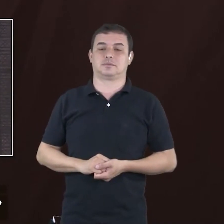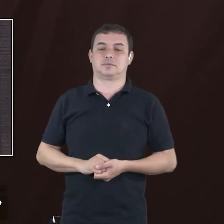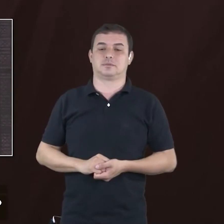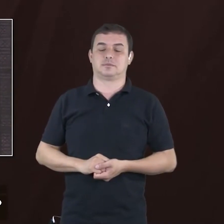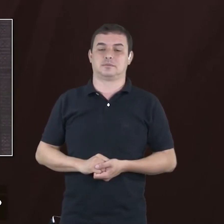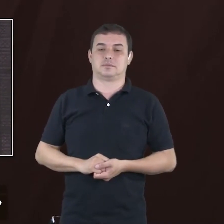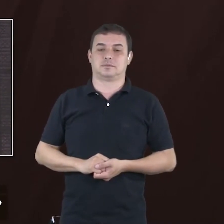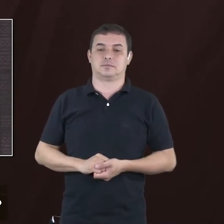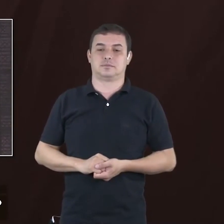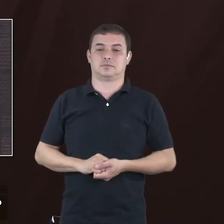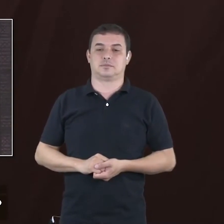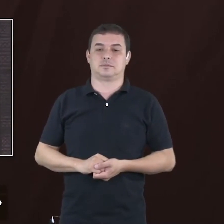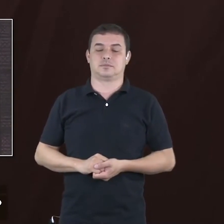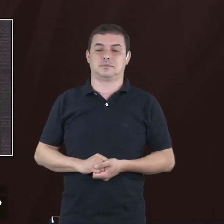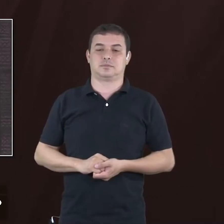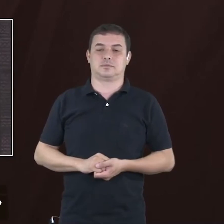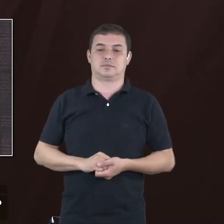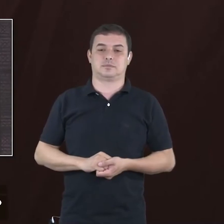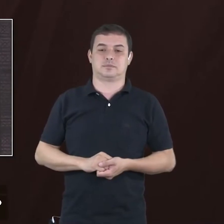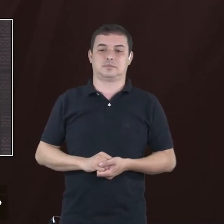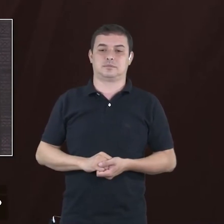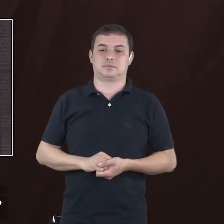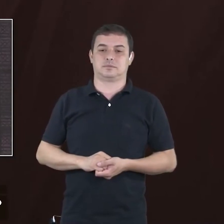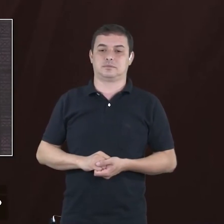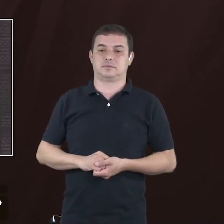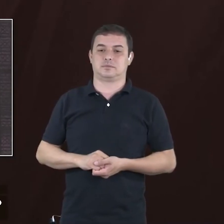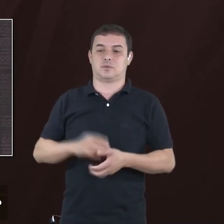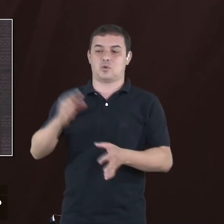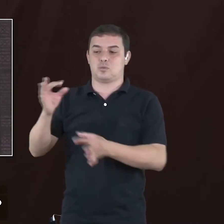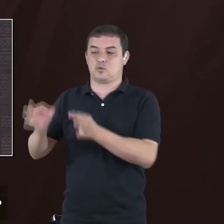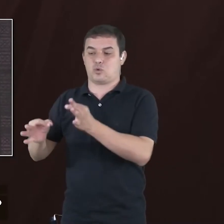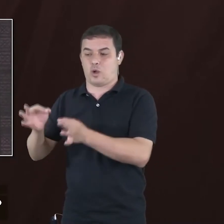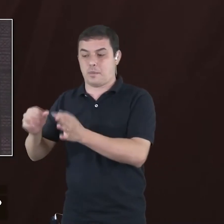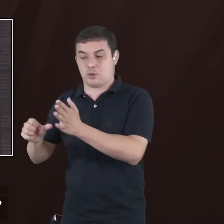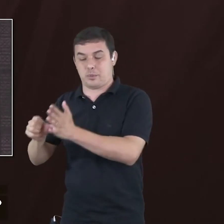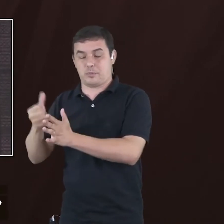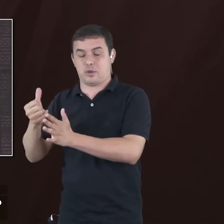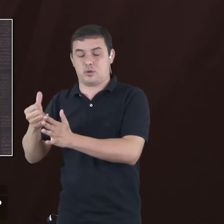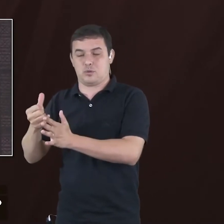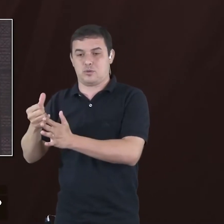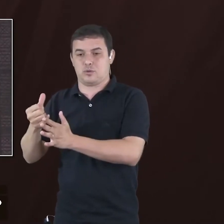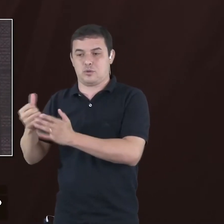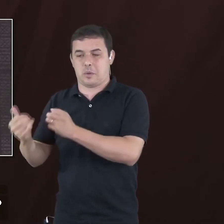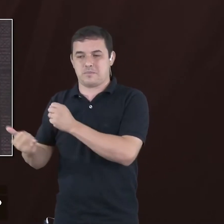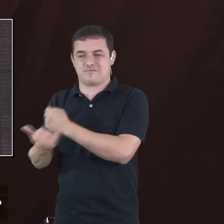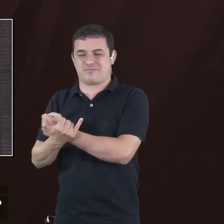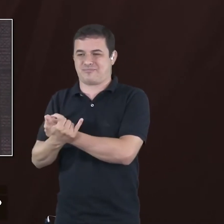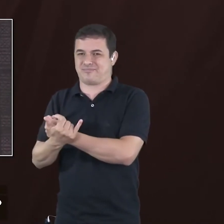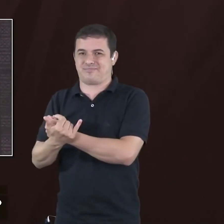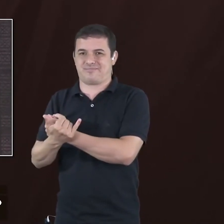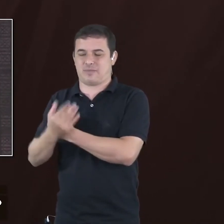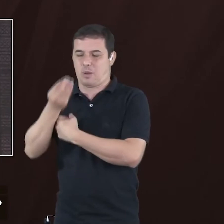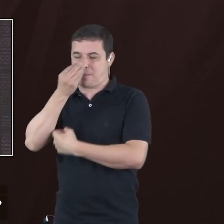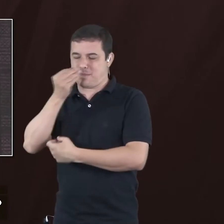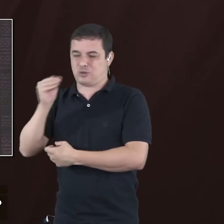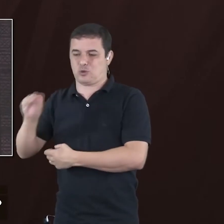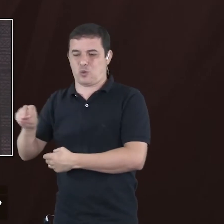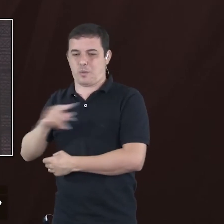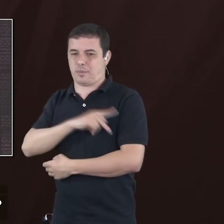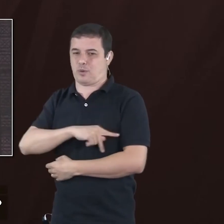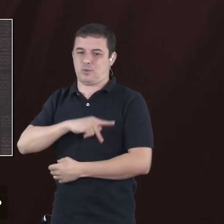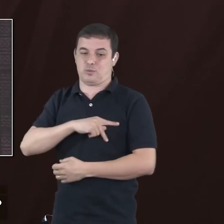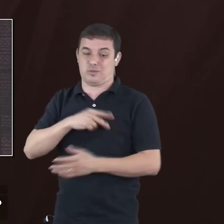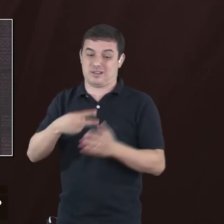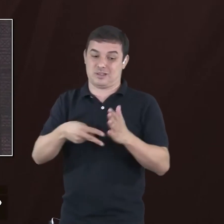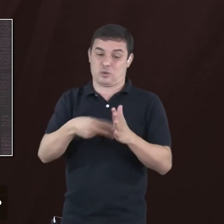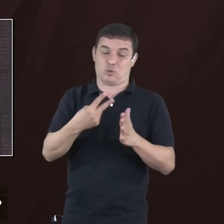palavras. Na minha primeira defesa, ninguém foi ao meu favor, antes todos me abandonaram. Que isso não lhe seja posto em